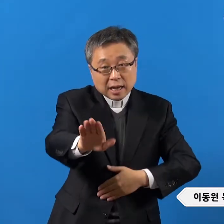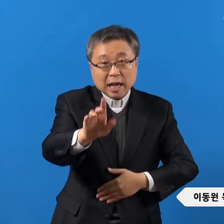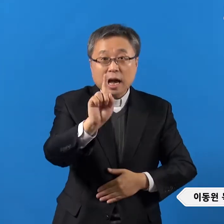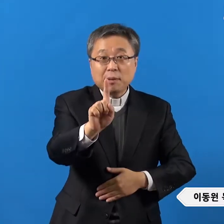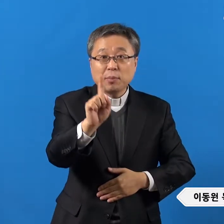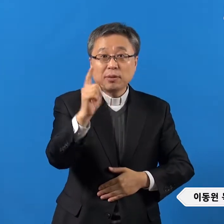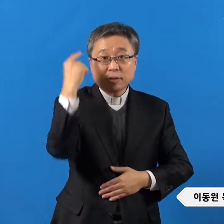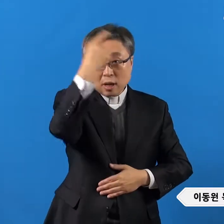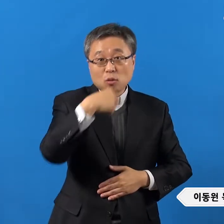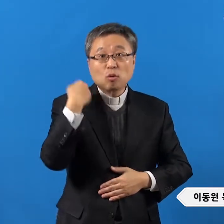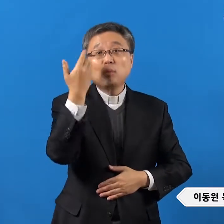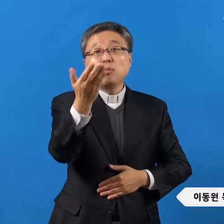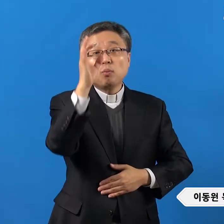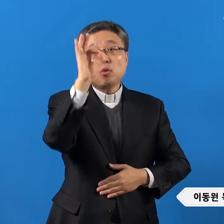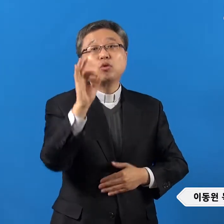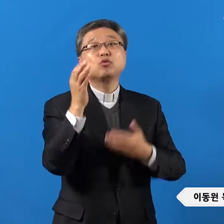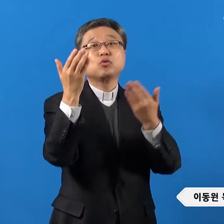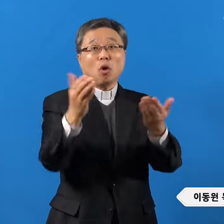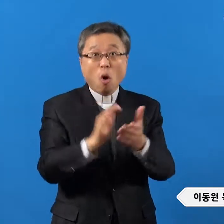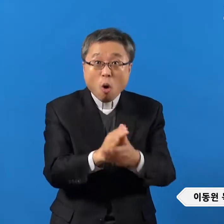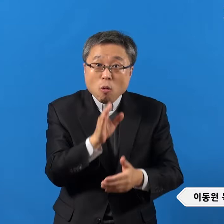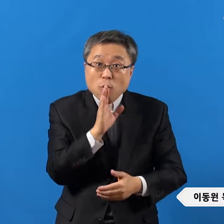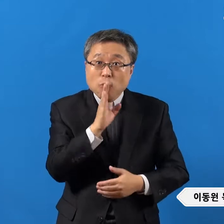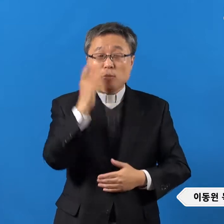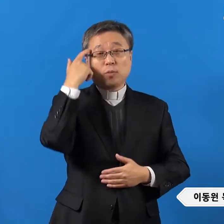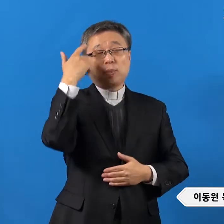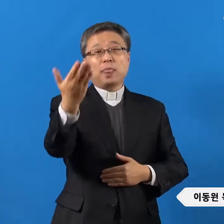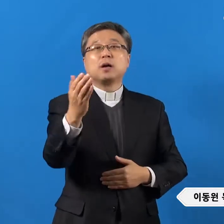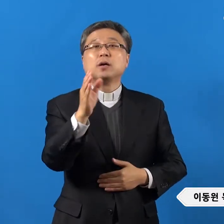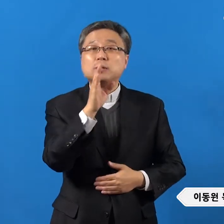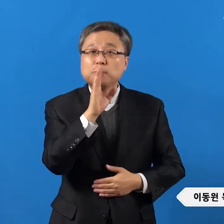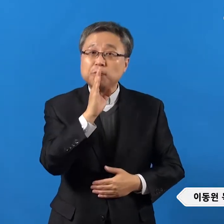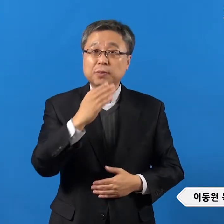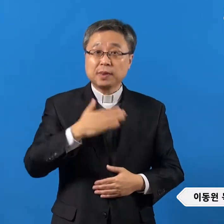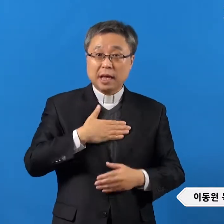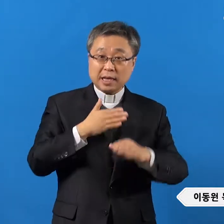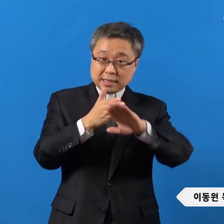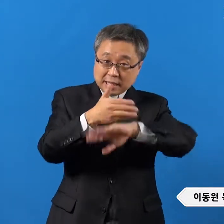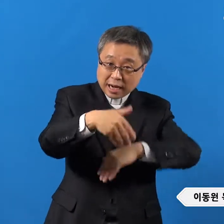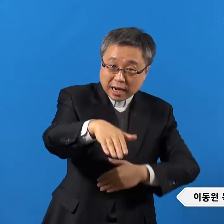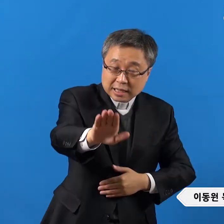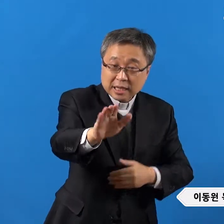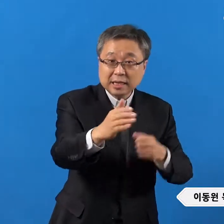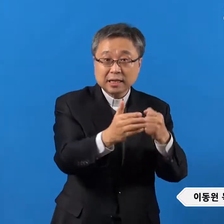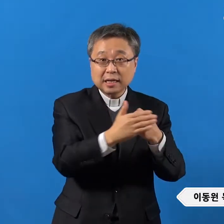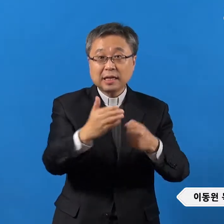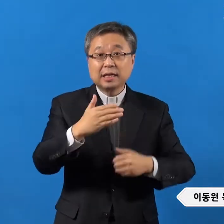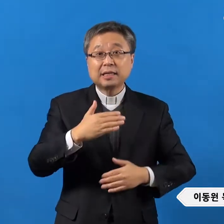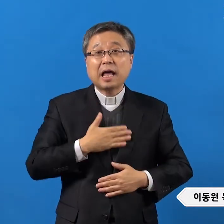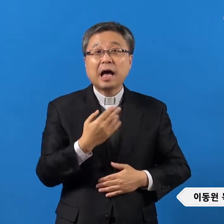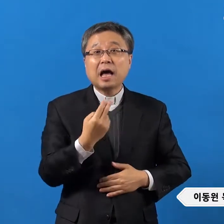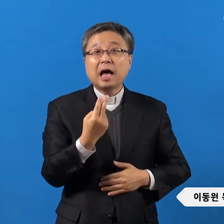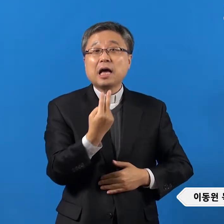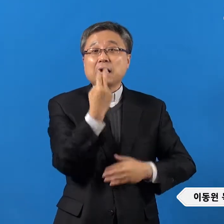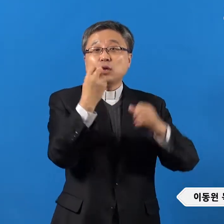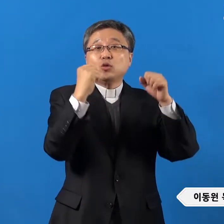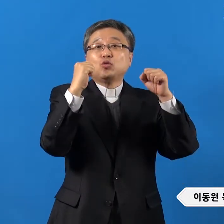얼굴을 보여줄게. 아, 정말이에요? 그래. 내가 지나갈 테니까 나의 존재를 똑똑히 보도록